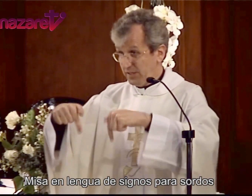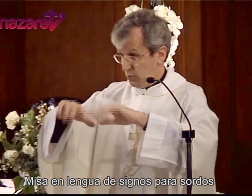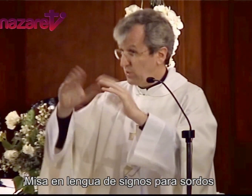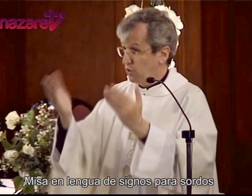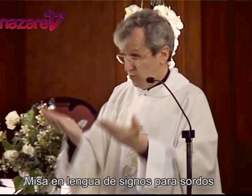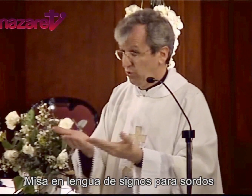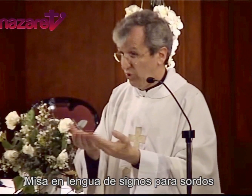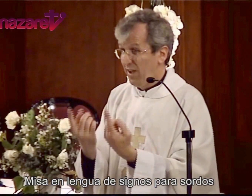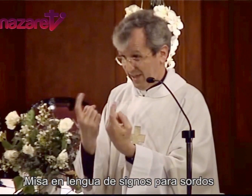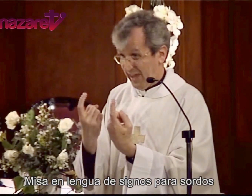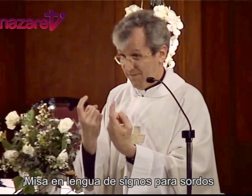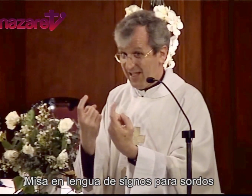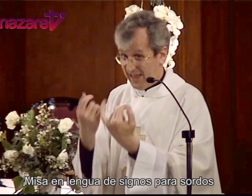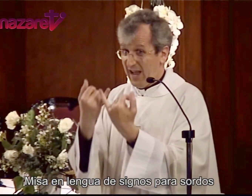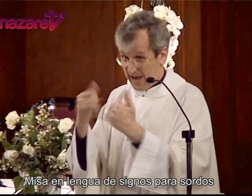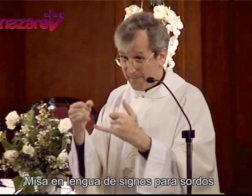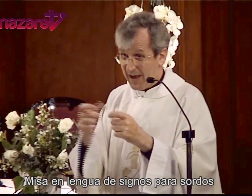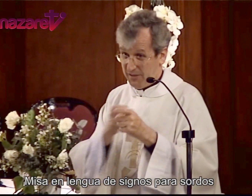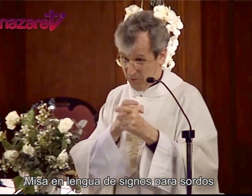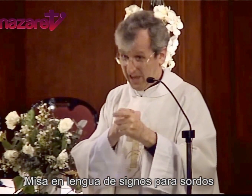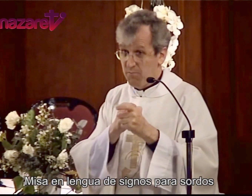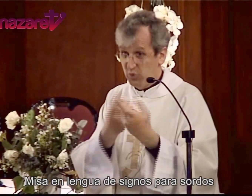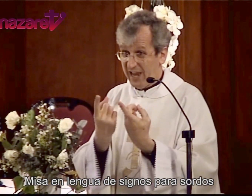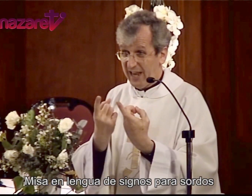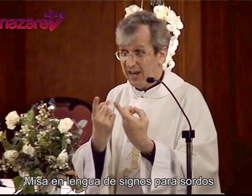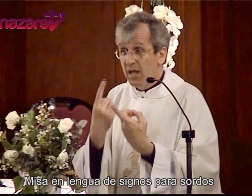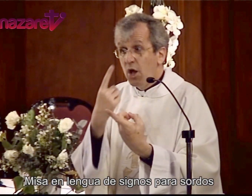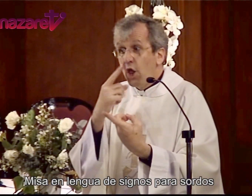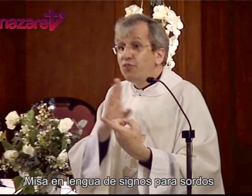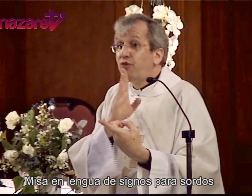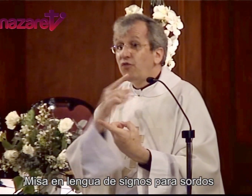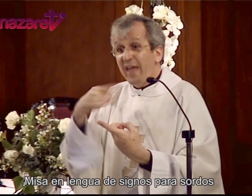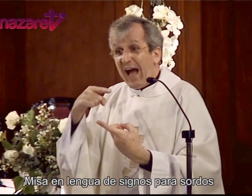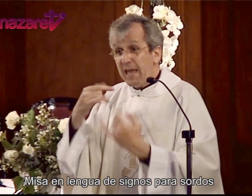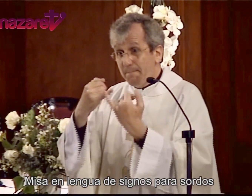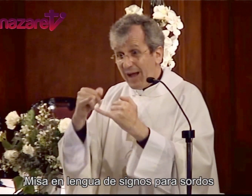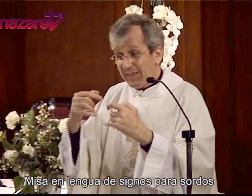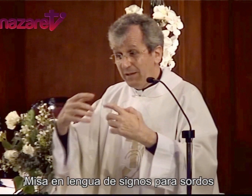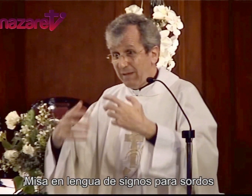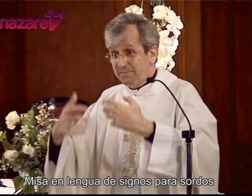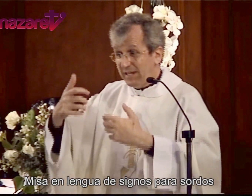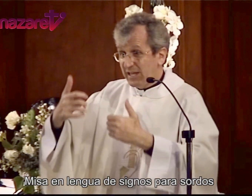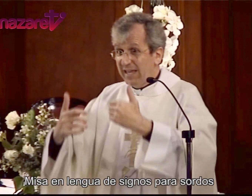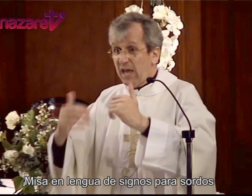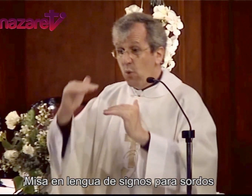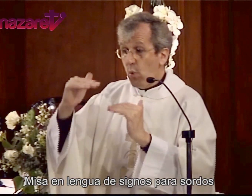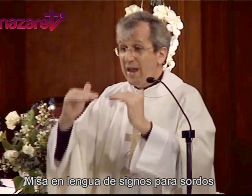Y Que falta La paz Porque hay mucha guerra Donde hay paz Más bien Es que hay Un